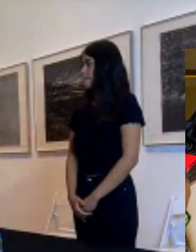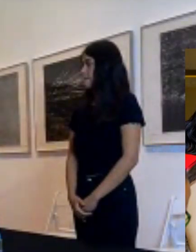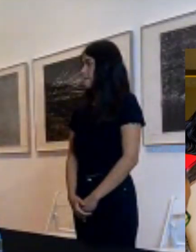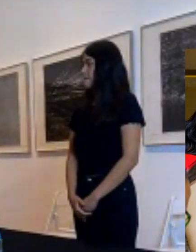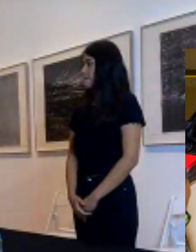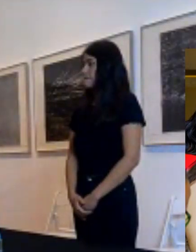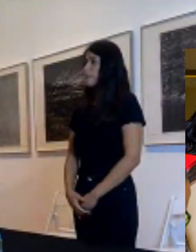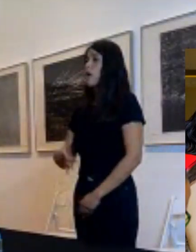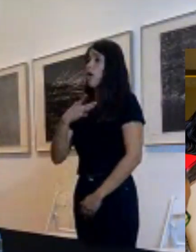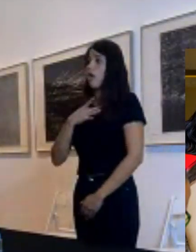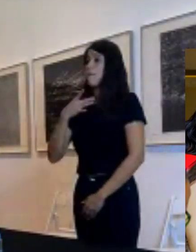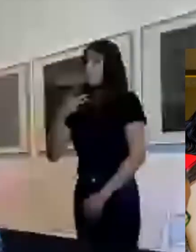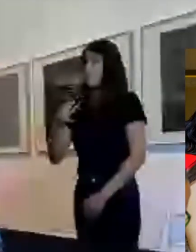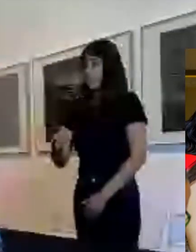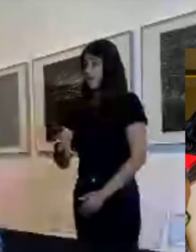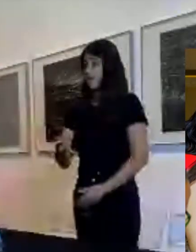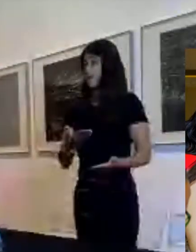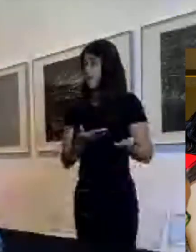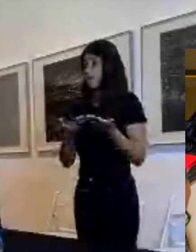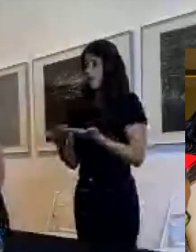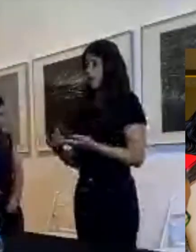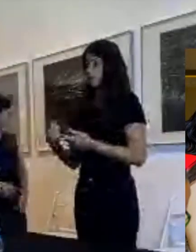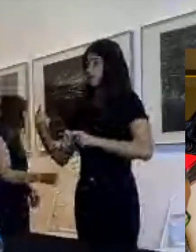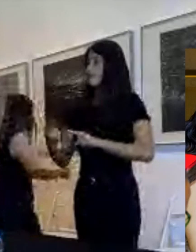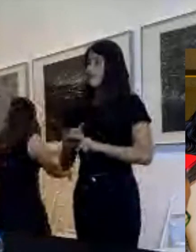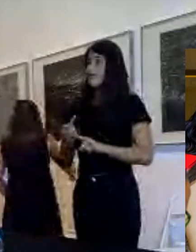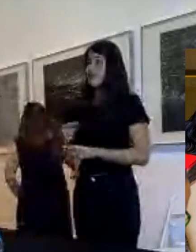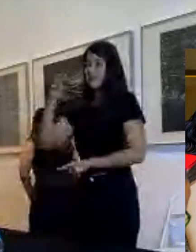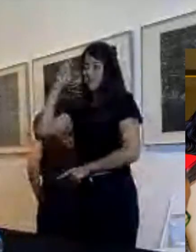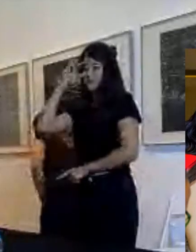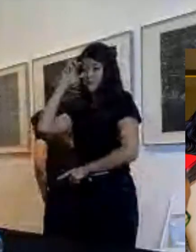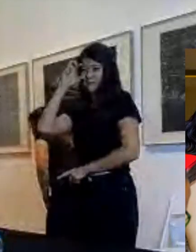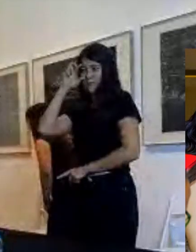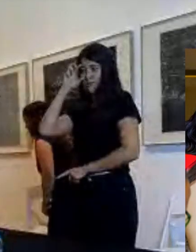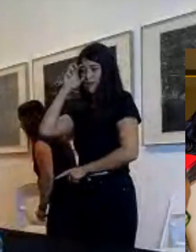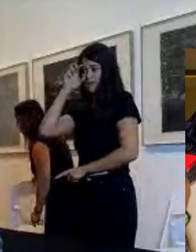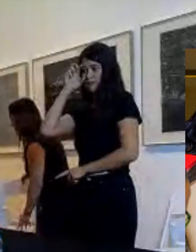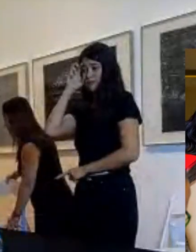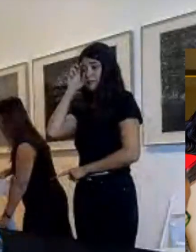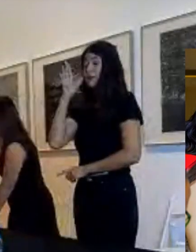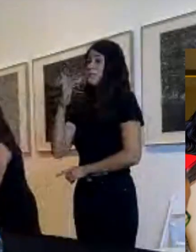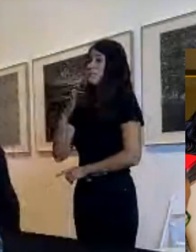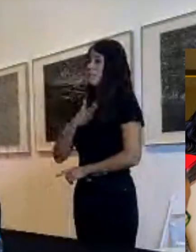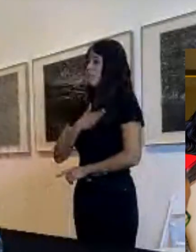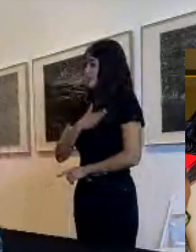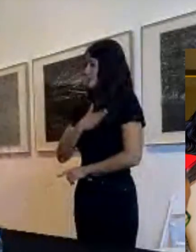Me invitaron, conversé con Paula, y eso para mí fue